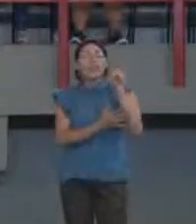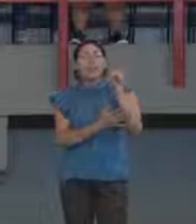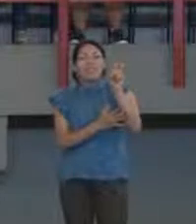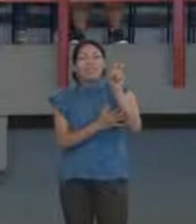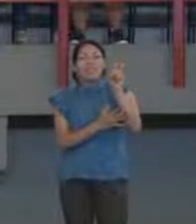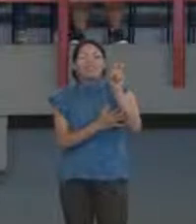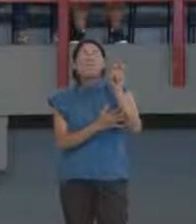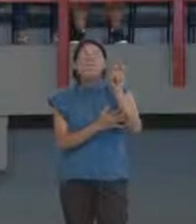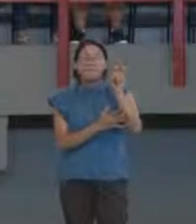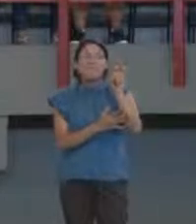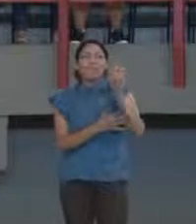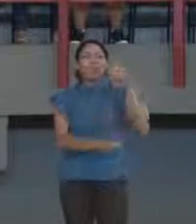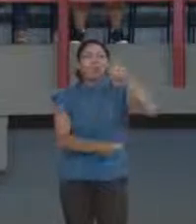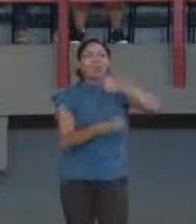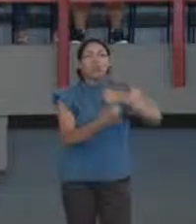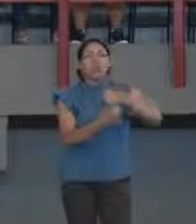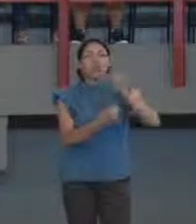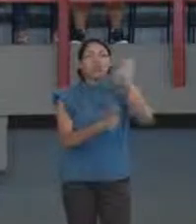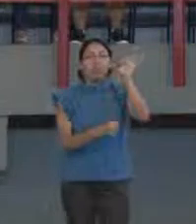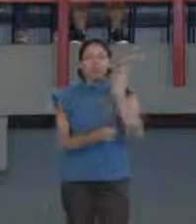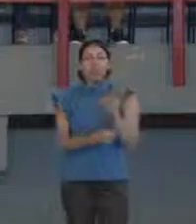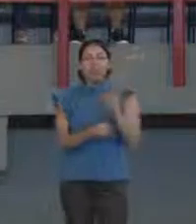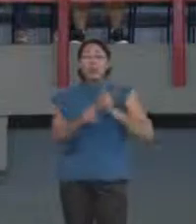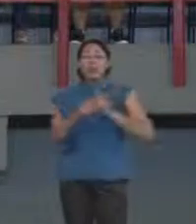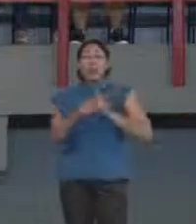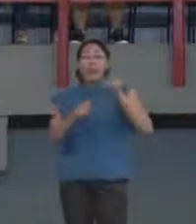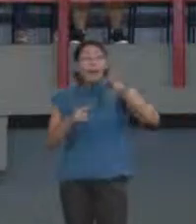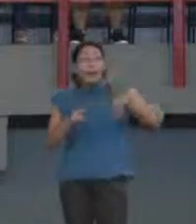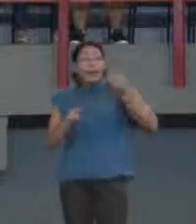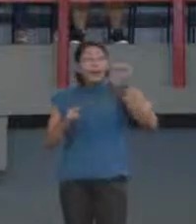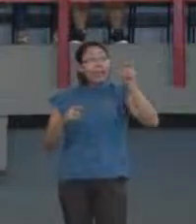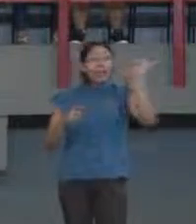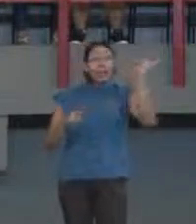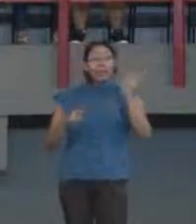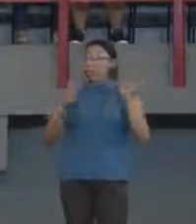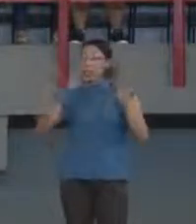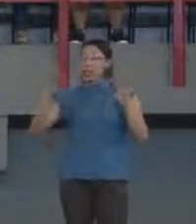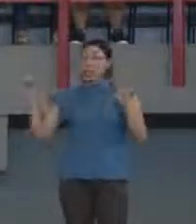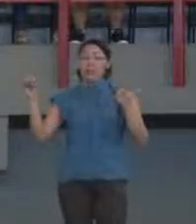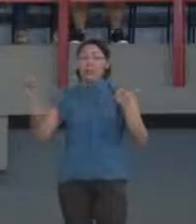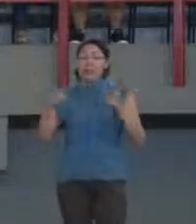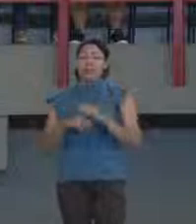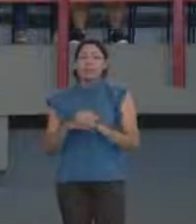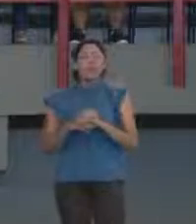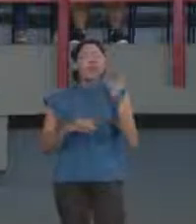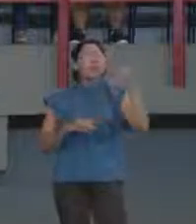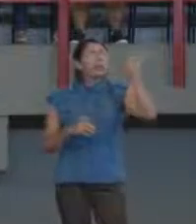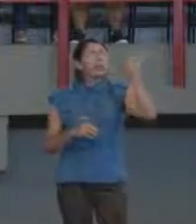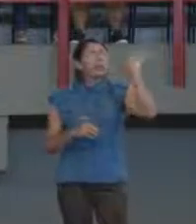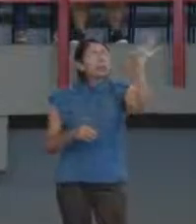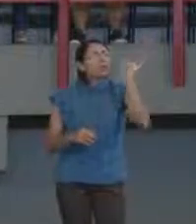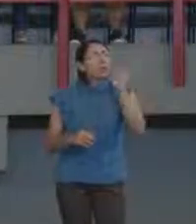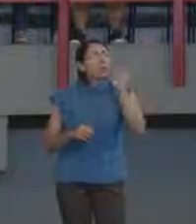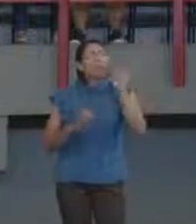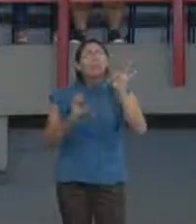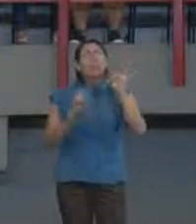15? Porque é 5% de 300. No lugar desse 15, que é 15%, ia aparecer o